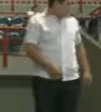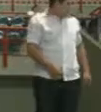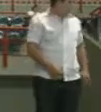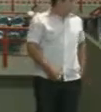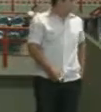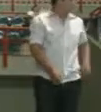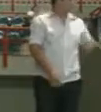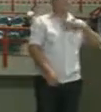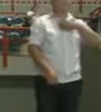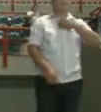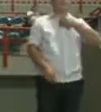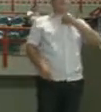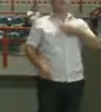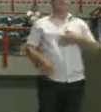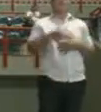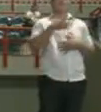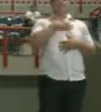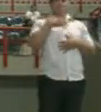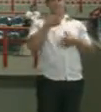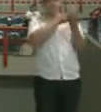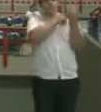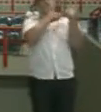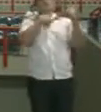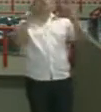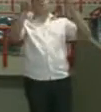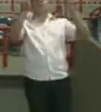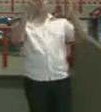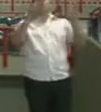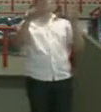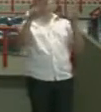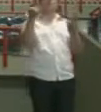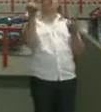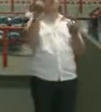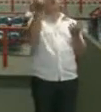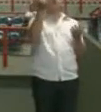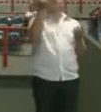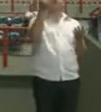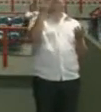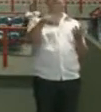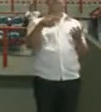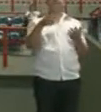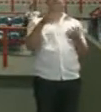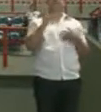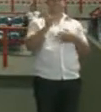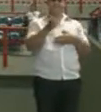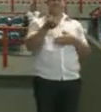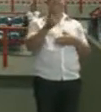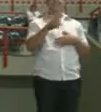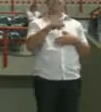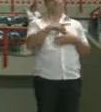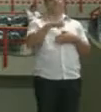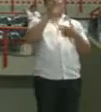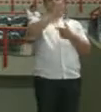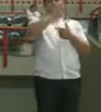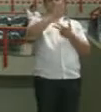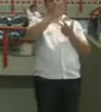tema muito importante, beleza? Que é cobrado com certeza no